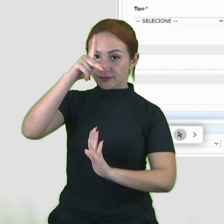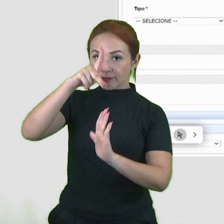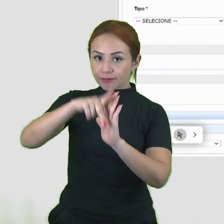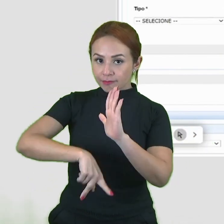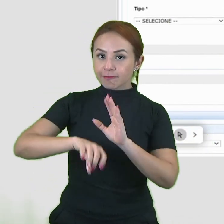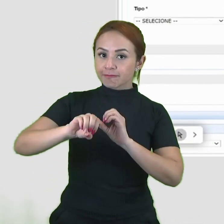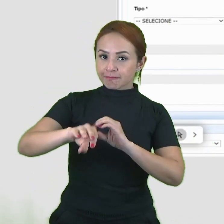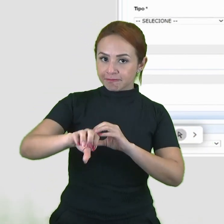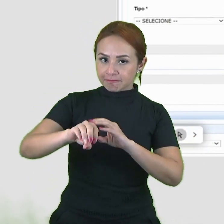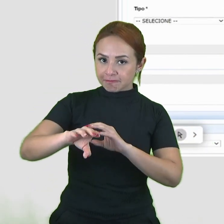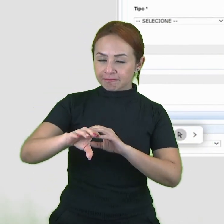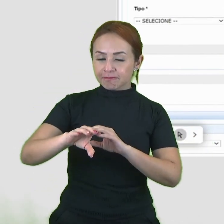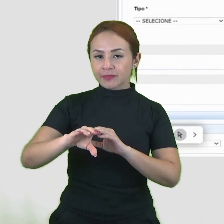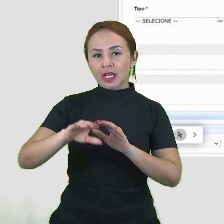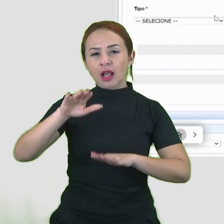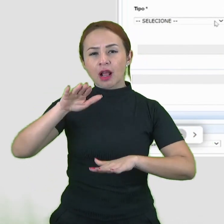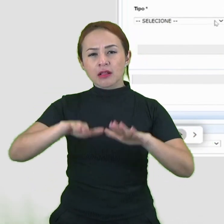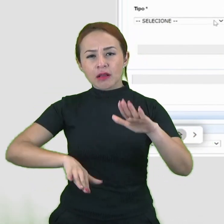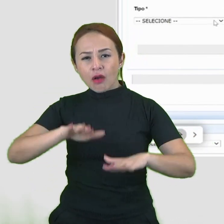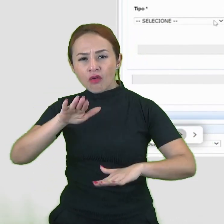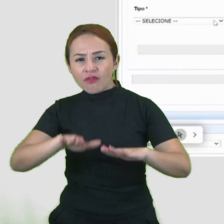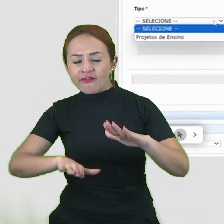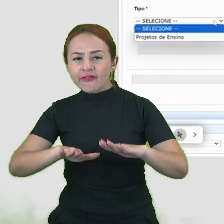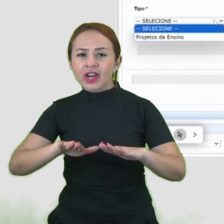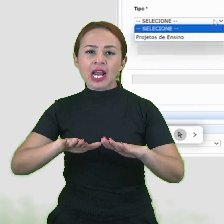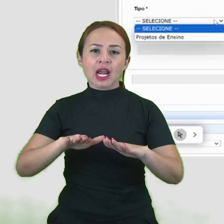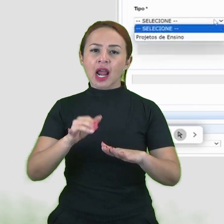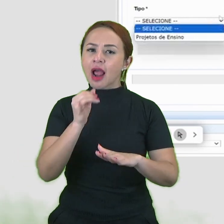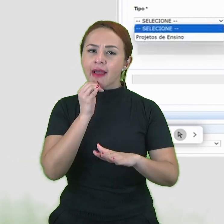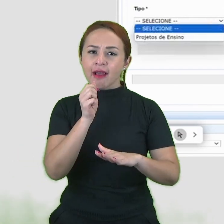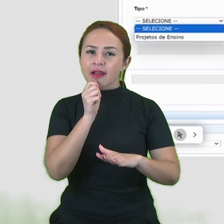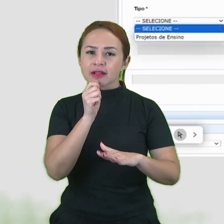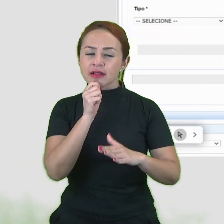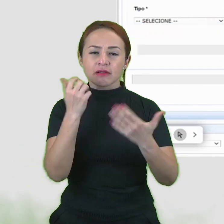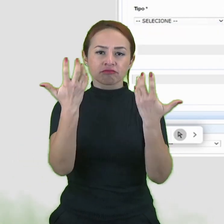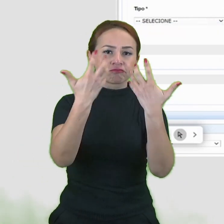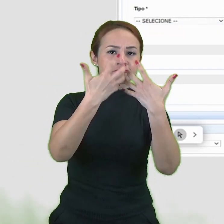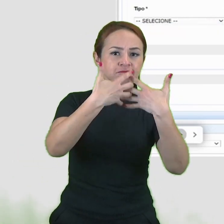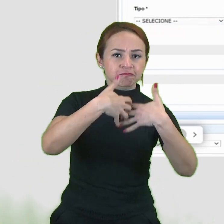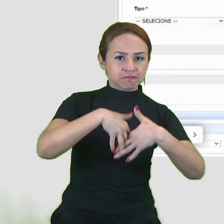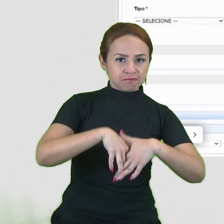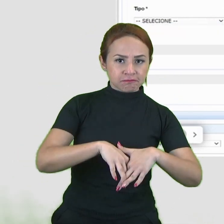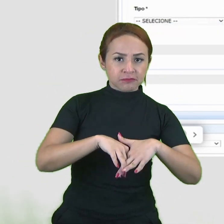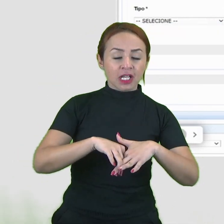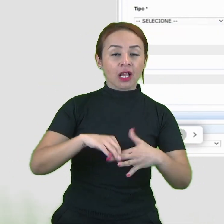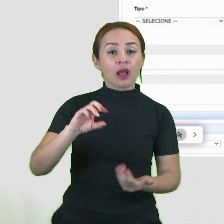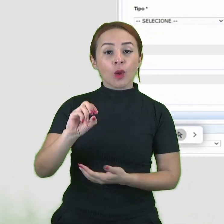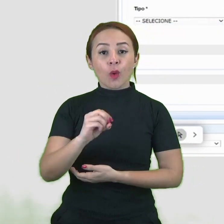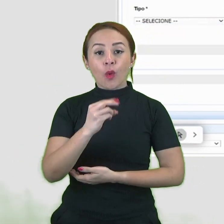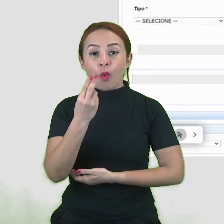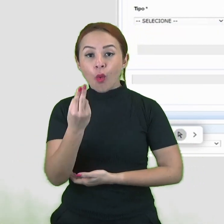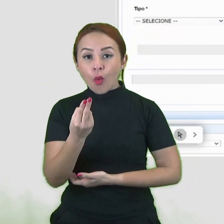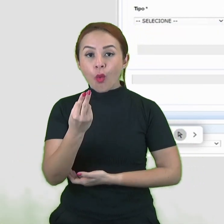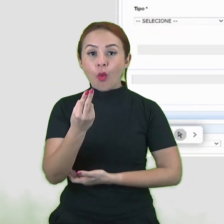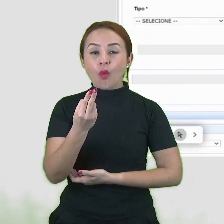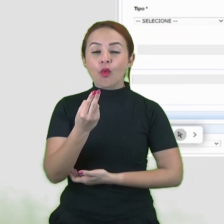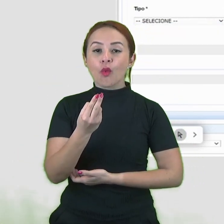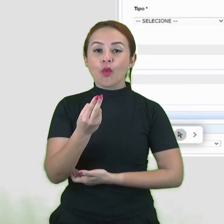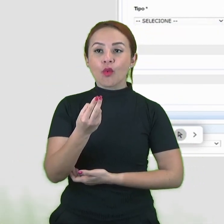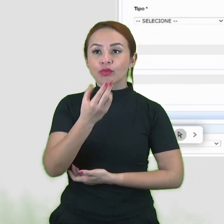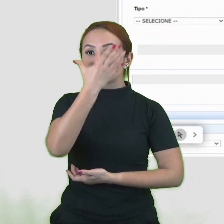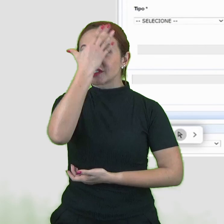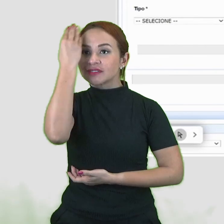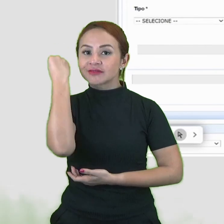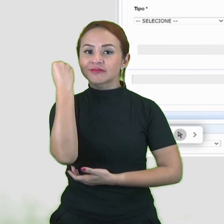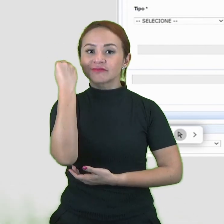porventura, não veio aqui de forma automatizada. Então, ou então que a gente ainda não registrou no sistema, mas eu tenho,